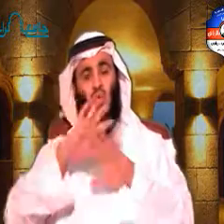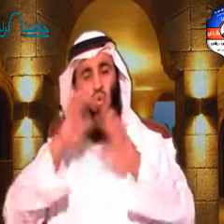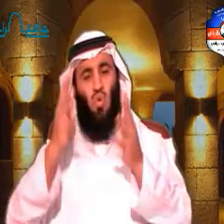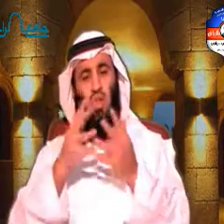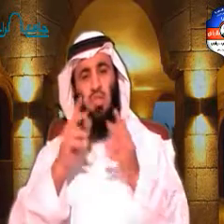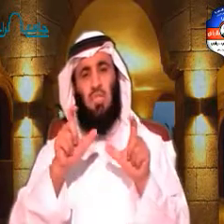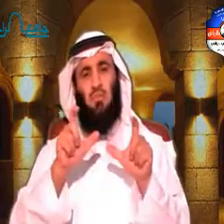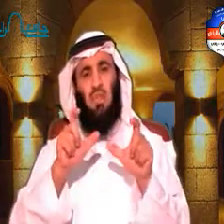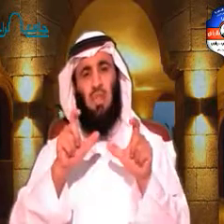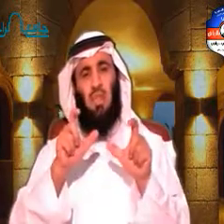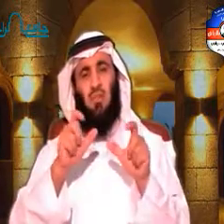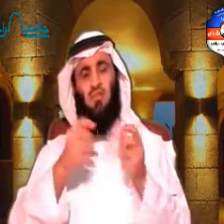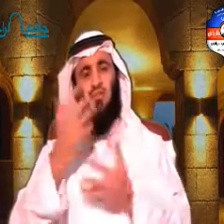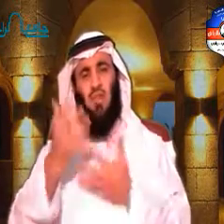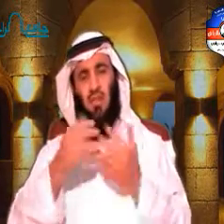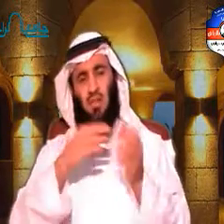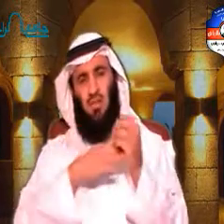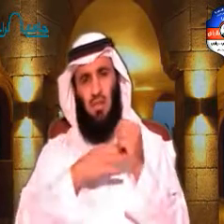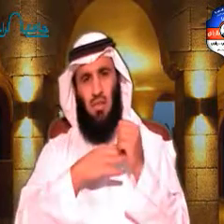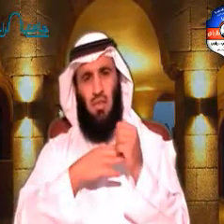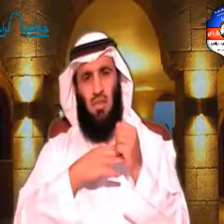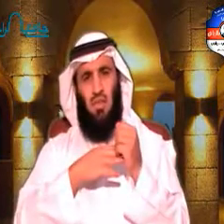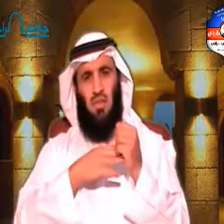وافترقت النصارى على 72 فرقة